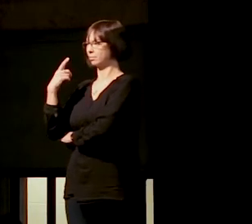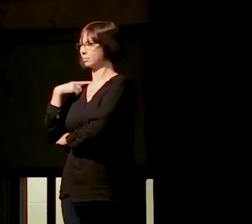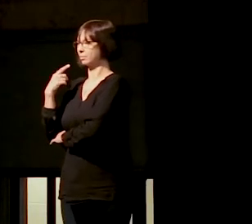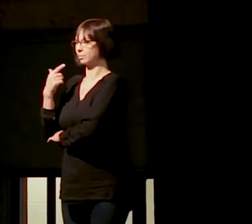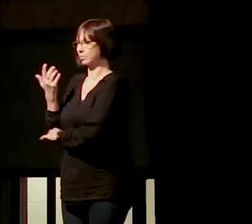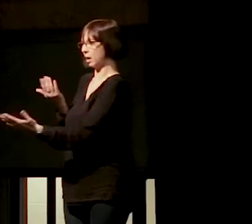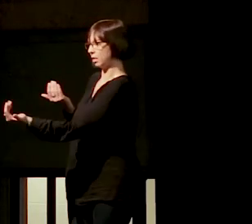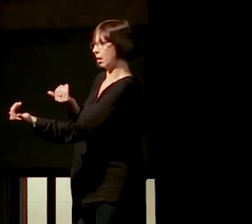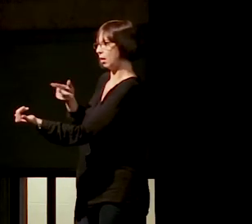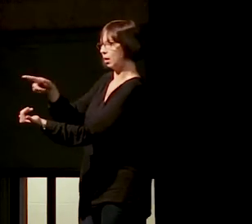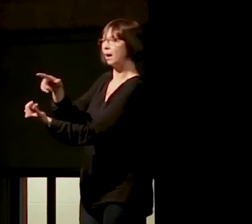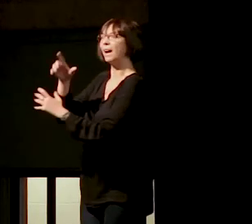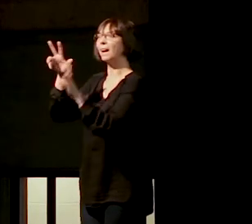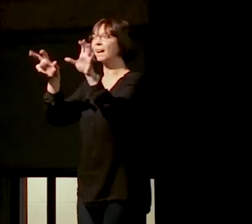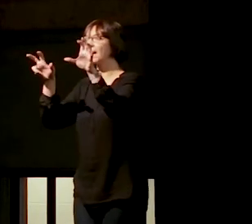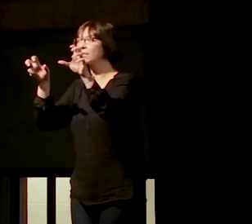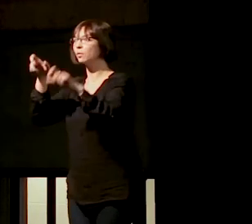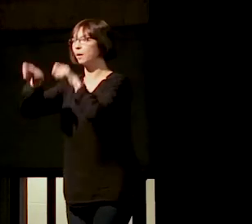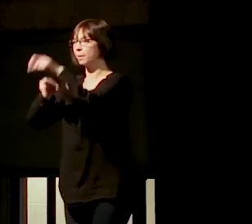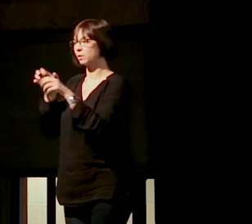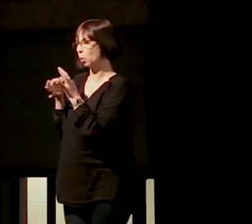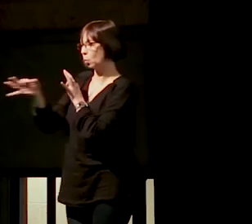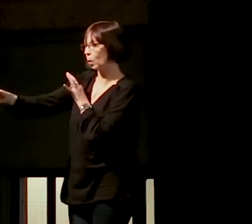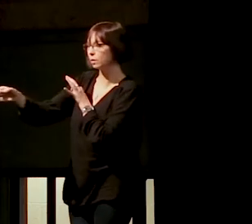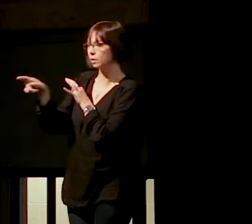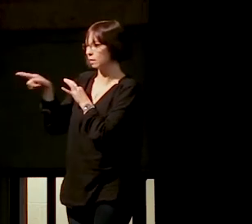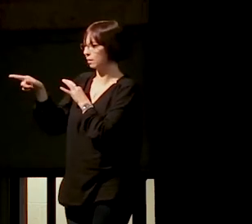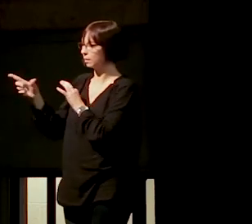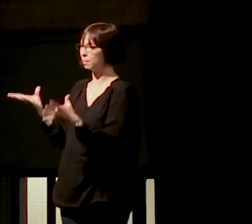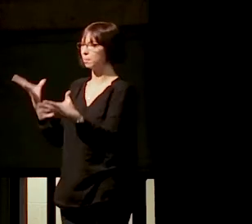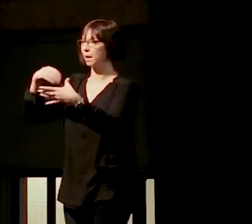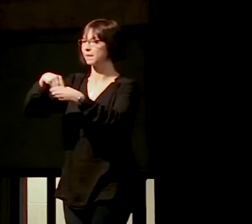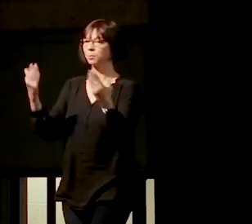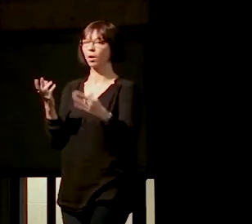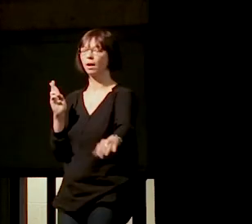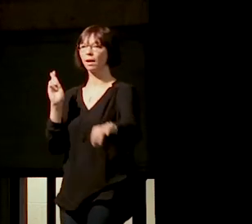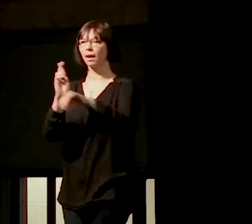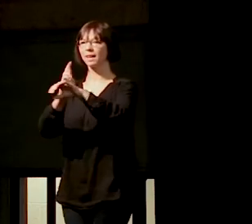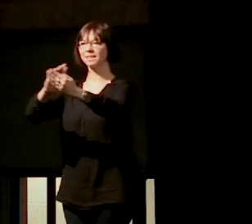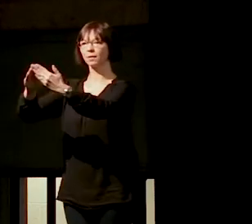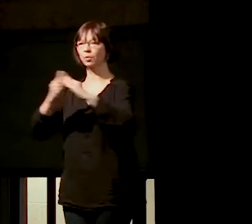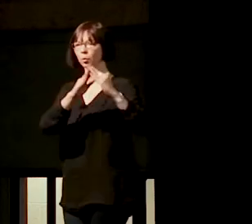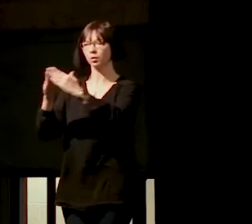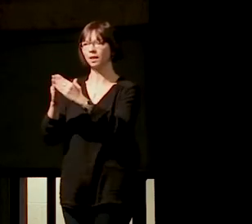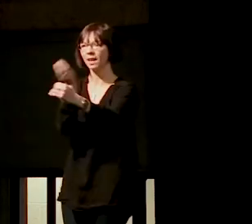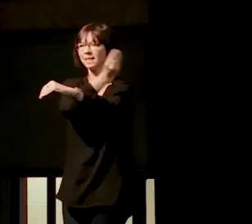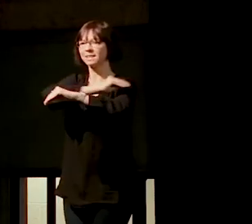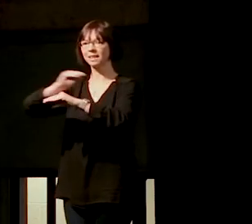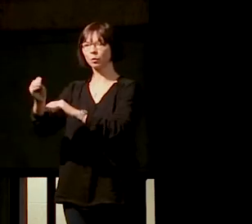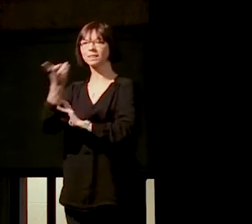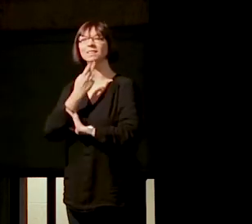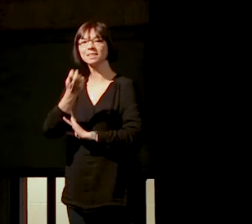Oui, 80 Gouénousiens forment désormais notre réserve communale de sécurité civile, monsieur le